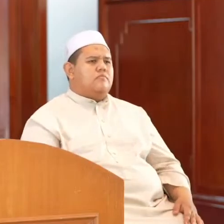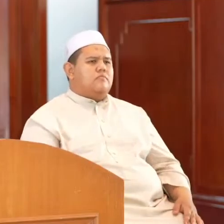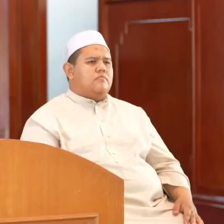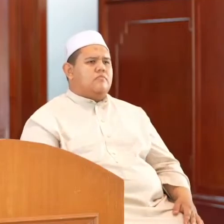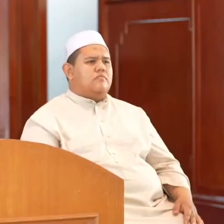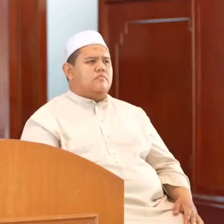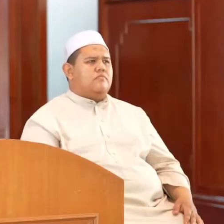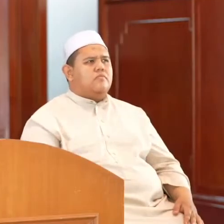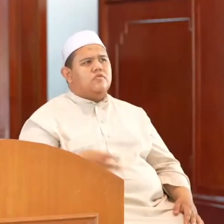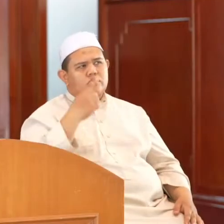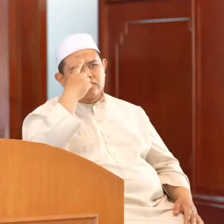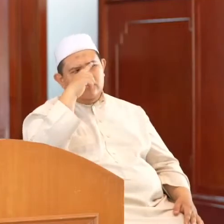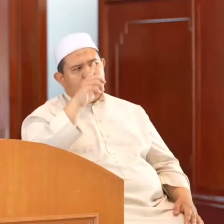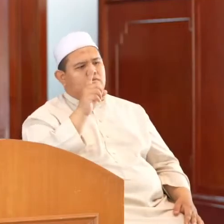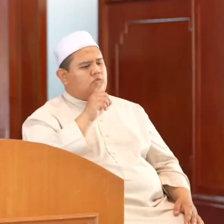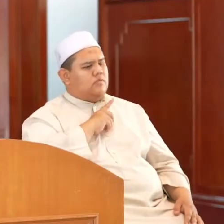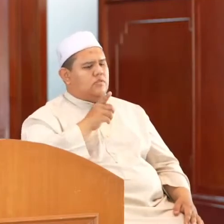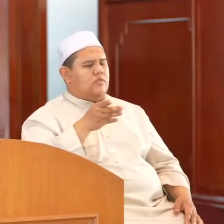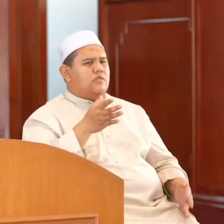bahana pada diri dia sendiri,